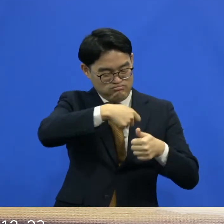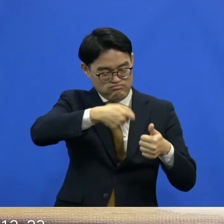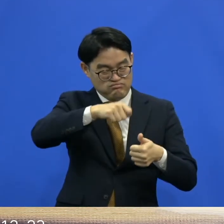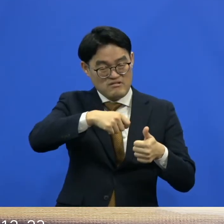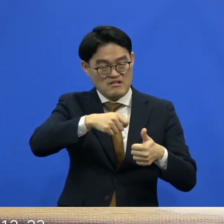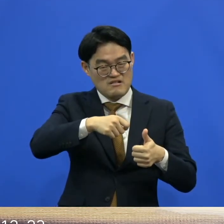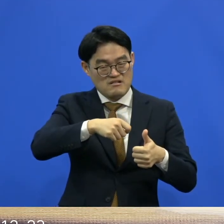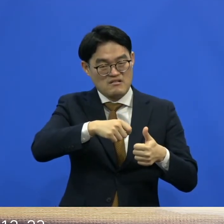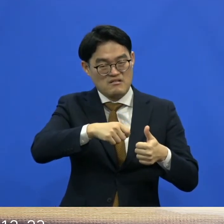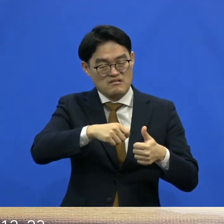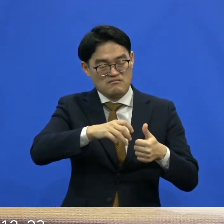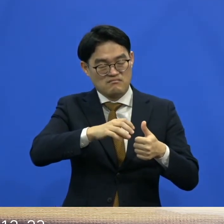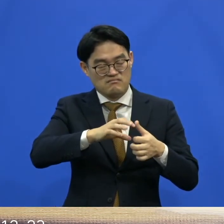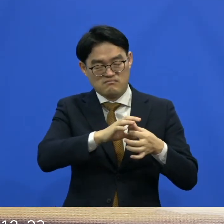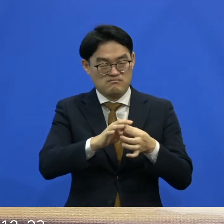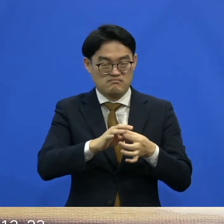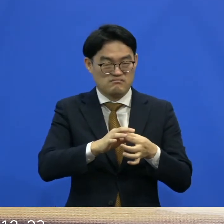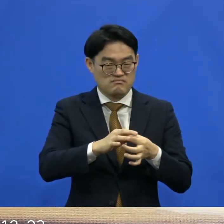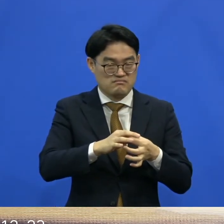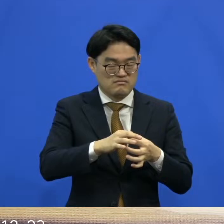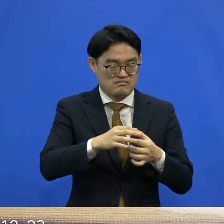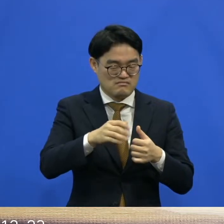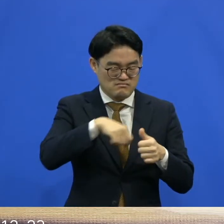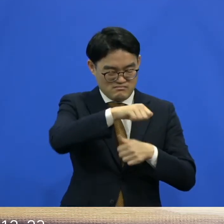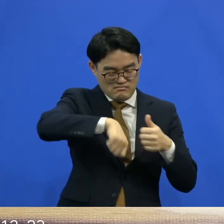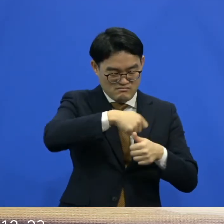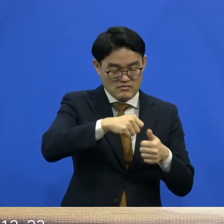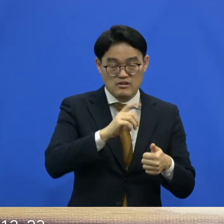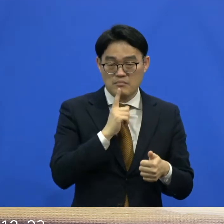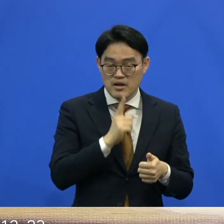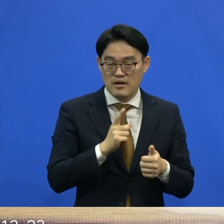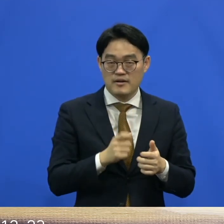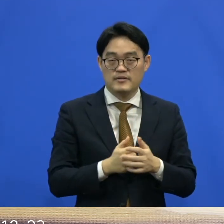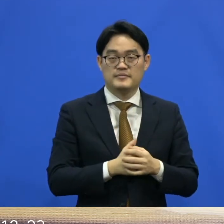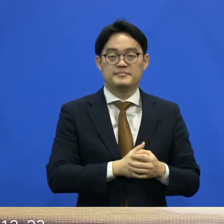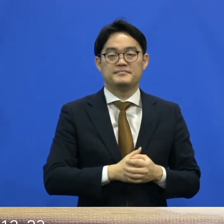다르게 표현하면 하나님은 요셉의 영혼 속에